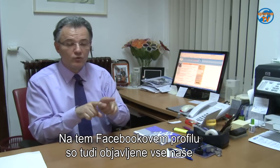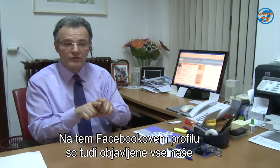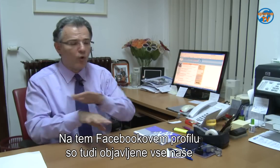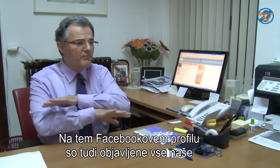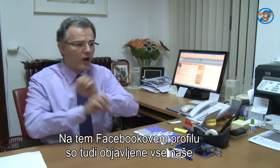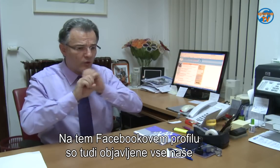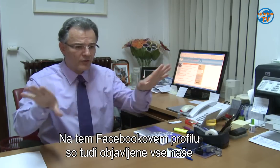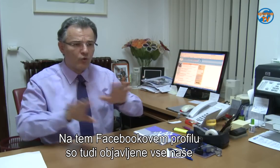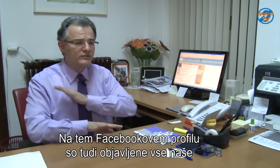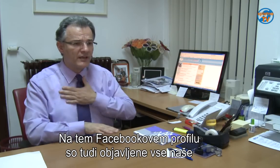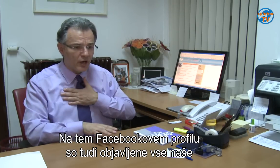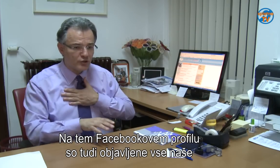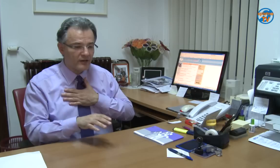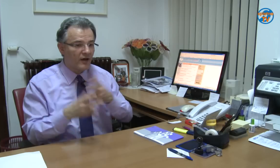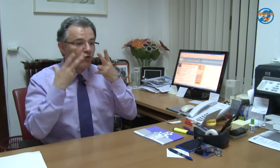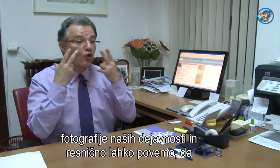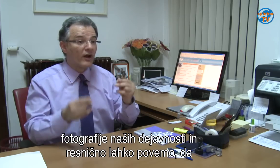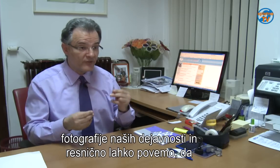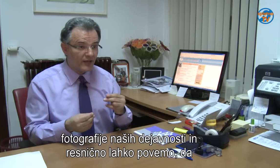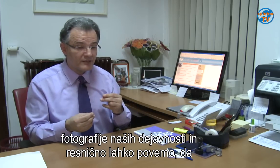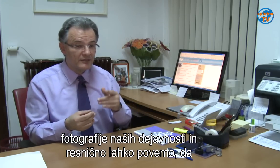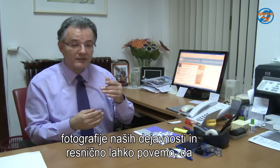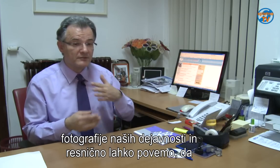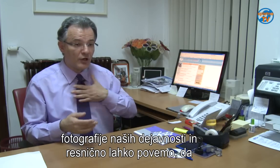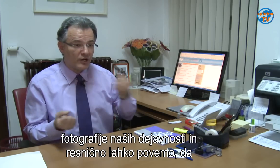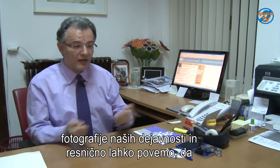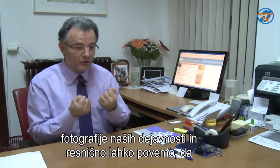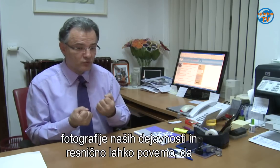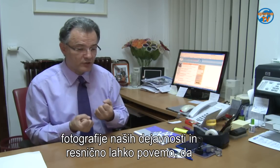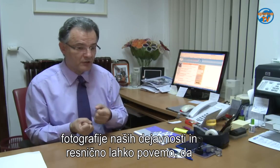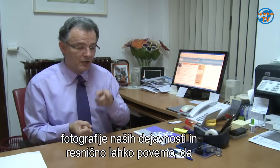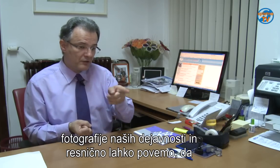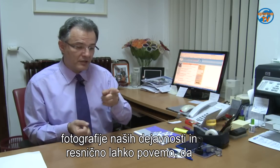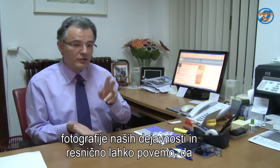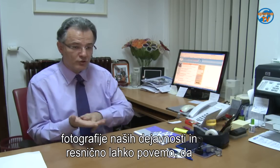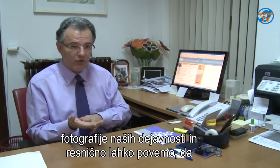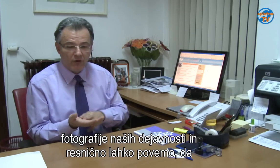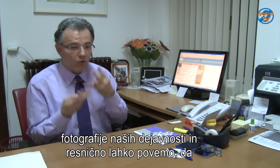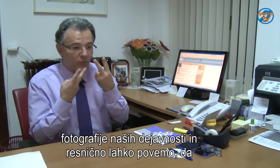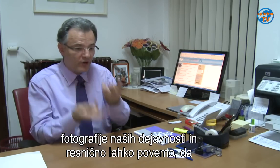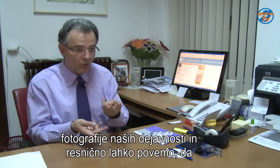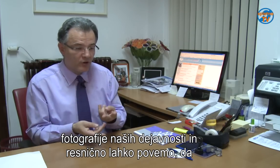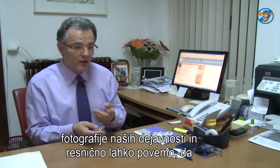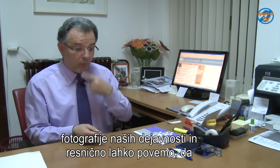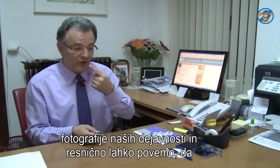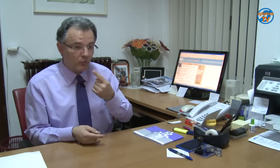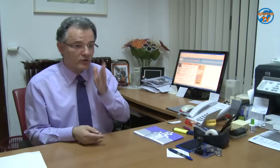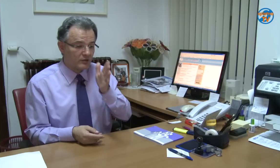tudi objavljeno vse naše fotografije z naših aktivnosti in resnično lahko povemo, da so